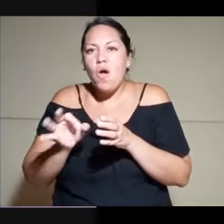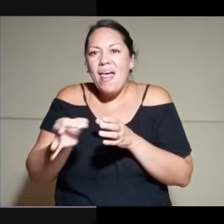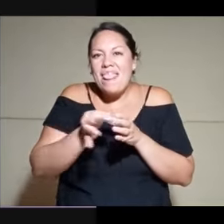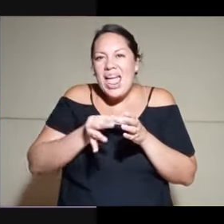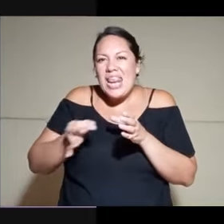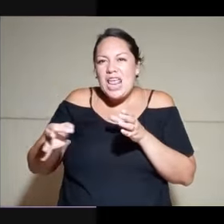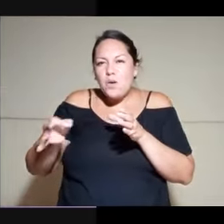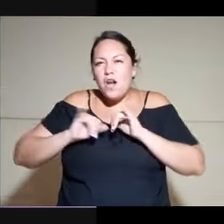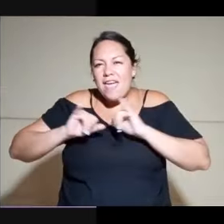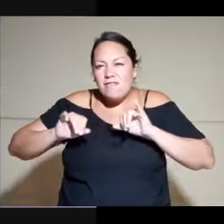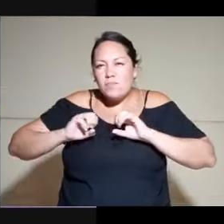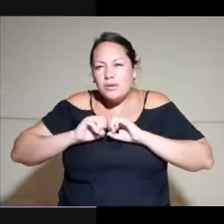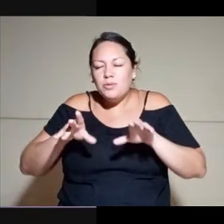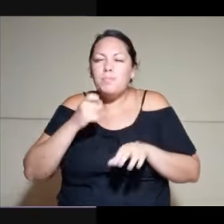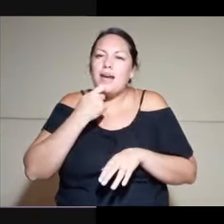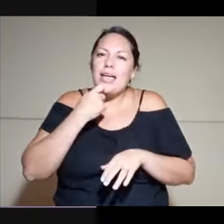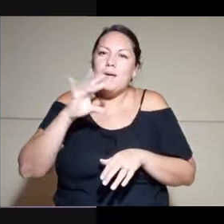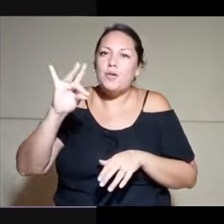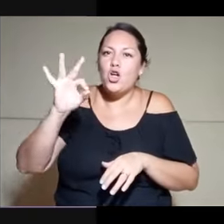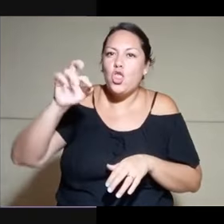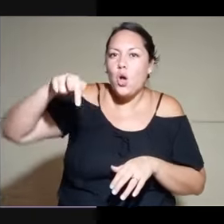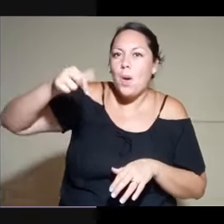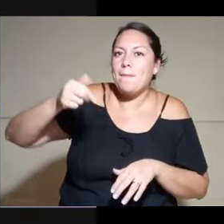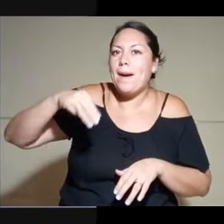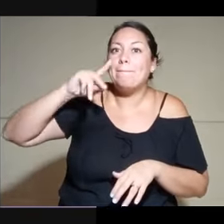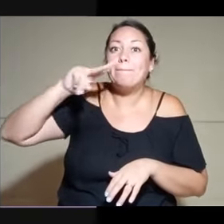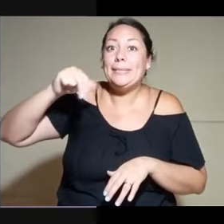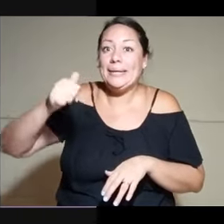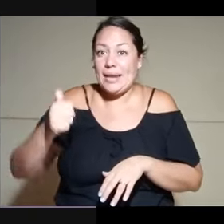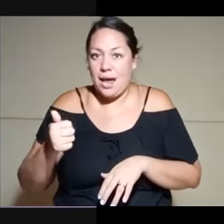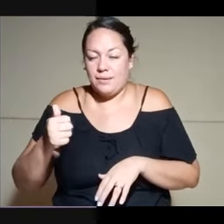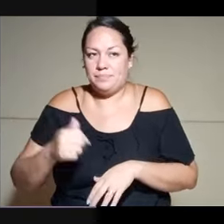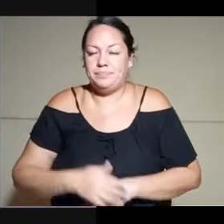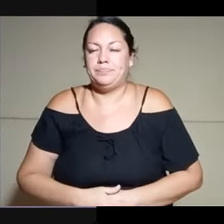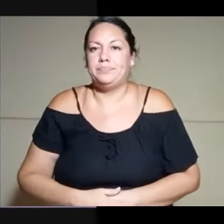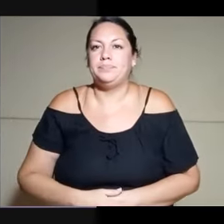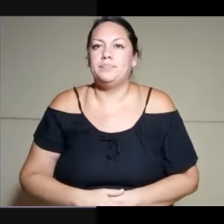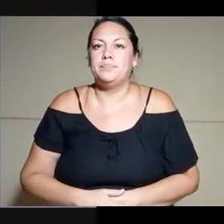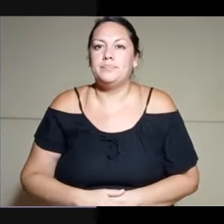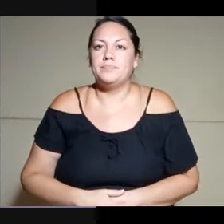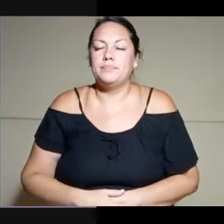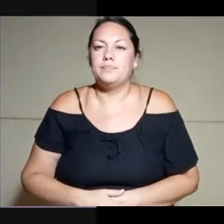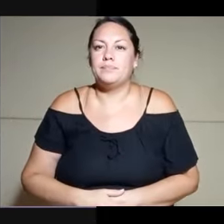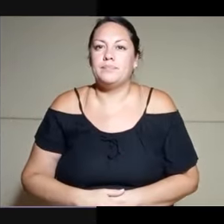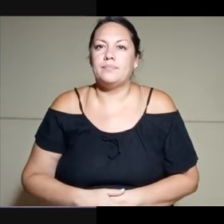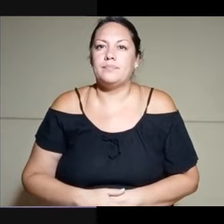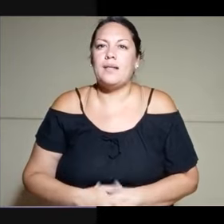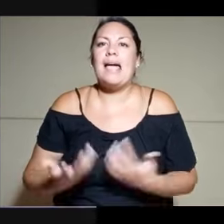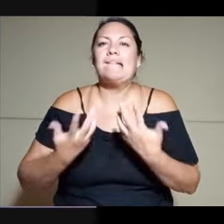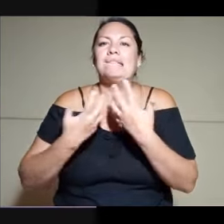son grupos de neuronas, ¿no es cierto? Como es sustancia gris, son cuerpos de neuronas que tienen neurotransmisores. La dopamina, tienen